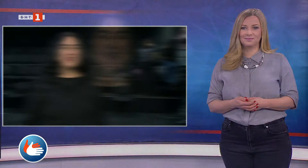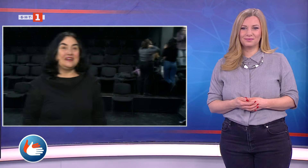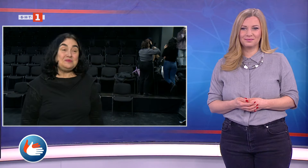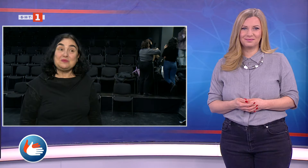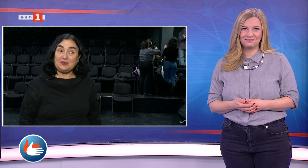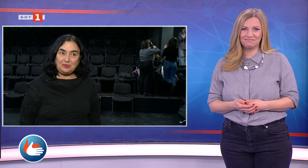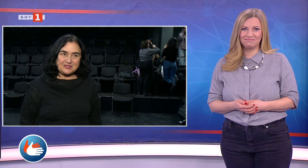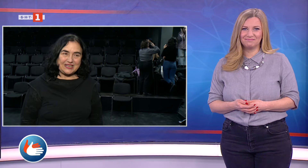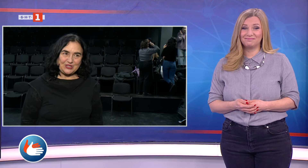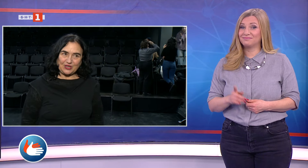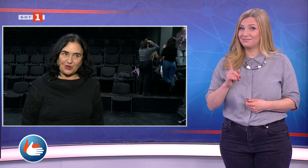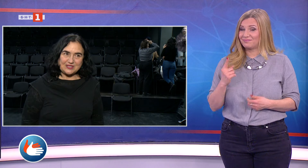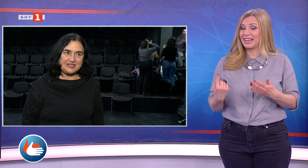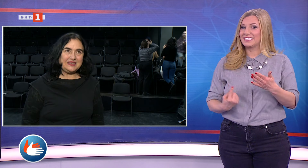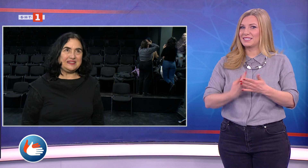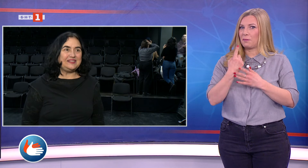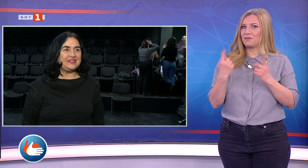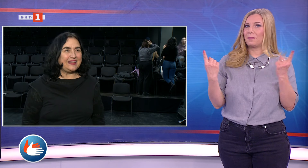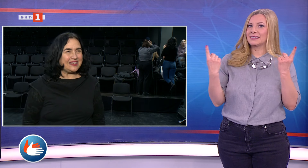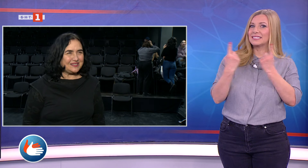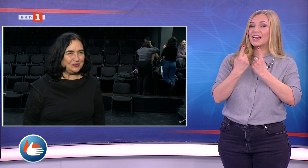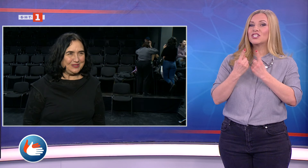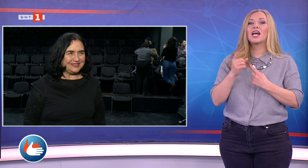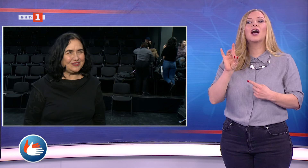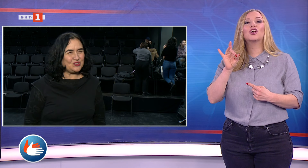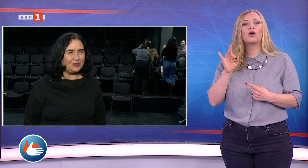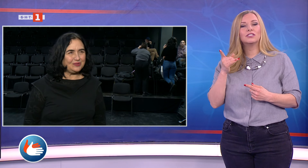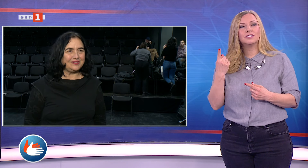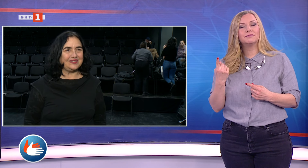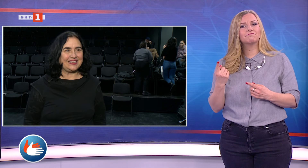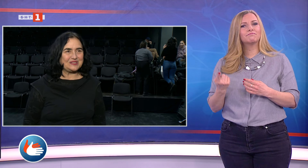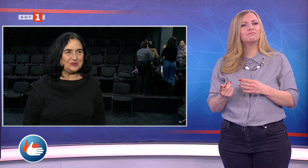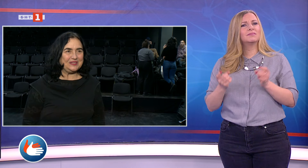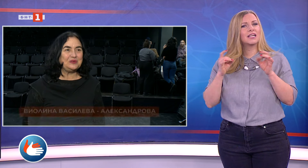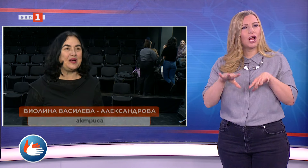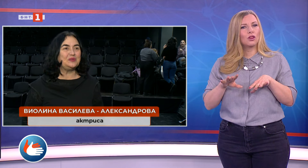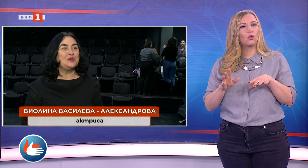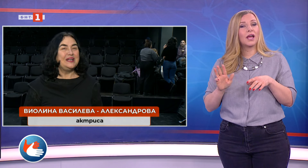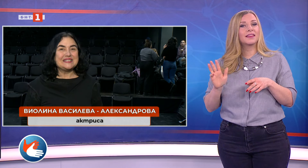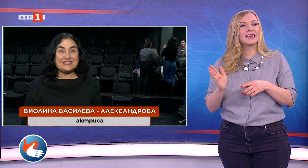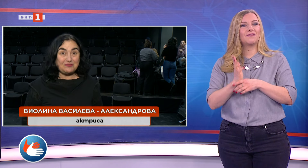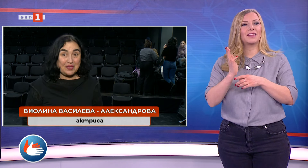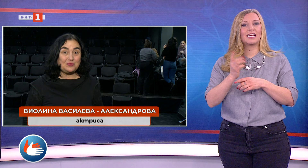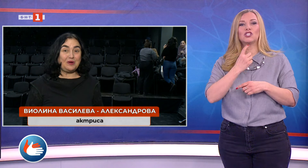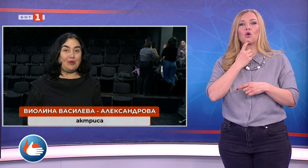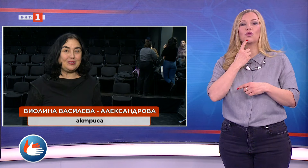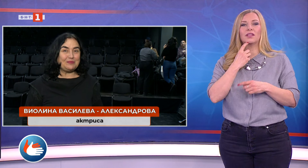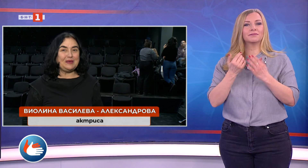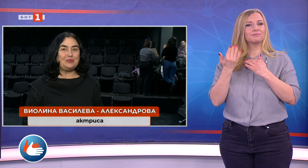И за първи път срещнах Роси 19-та година, началото на 19-та година, когато съвместно работихме по